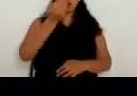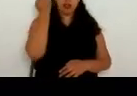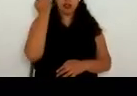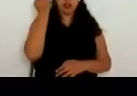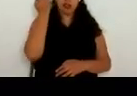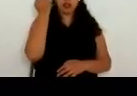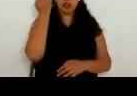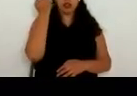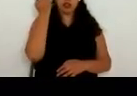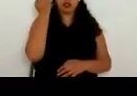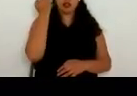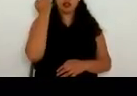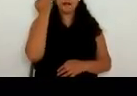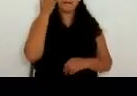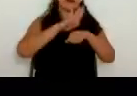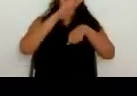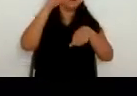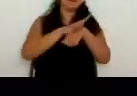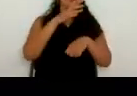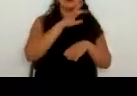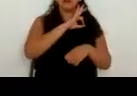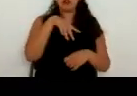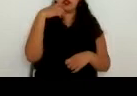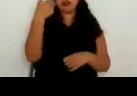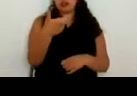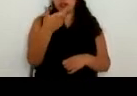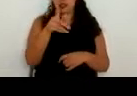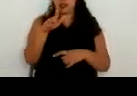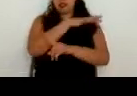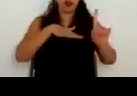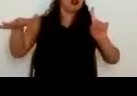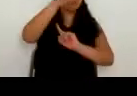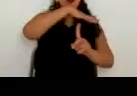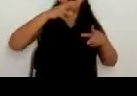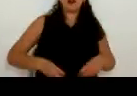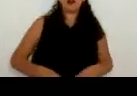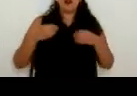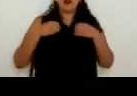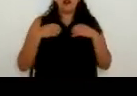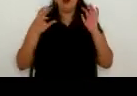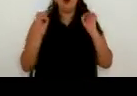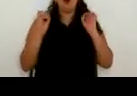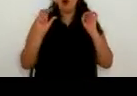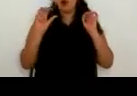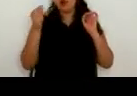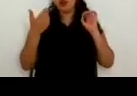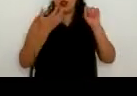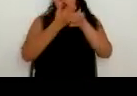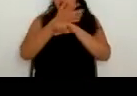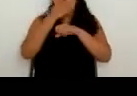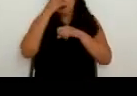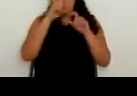posibilidad posibilidades económicas que los que vivían en la zona metropolitana o en otros estados de la república